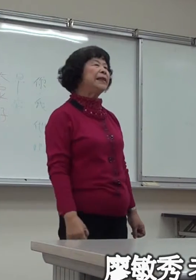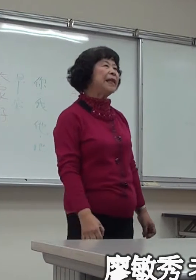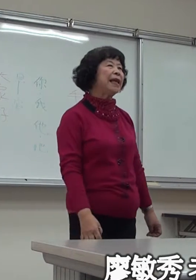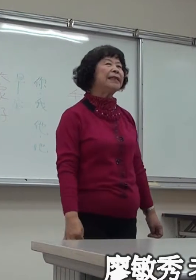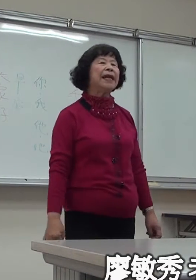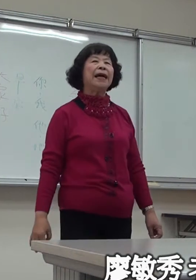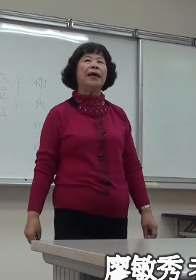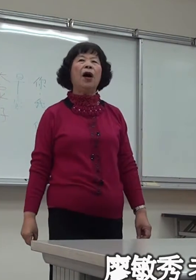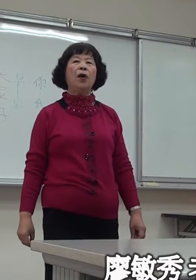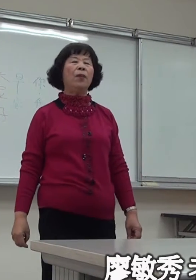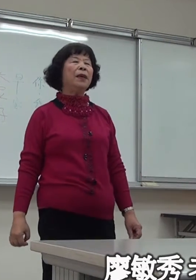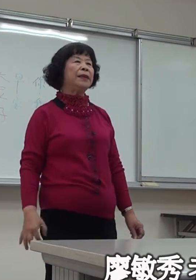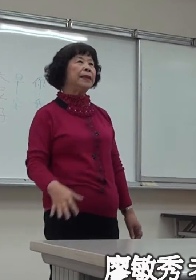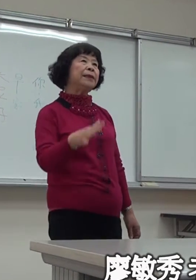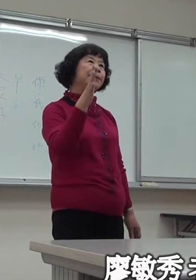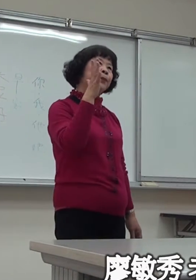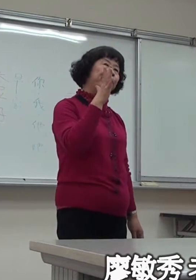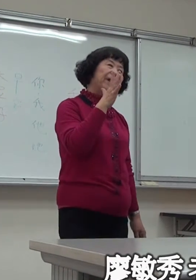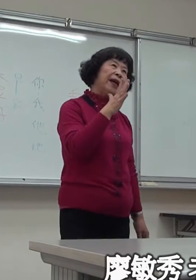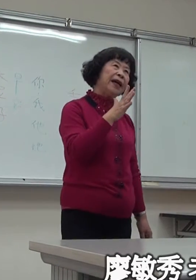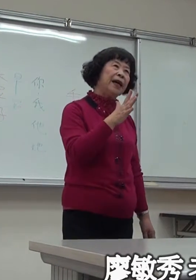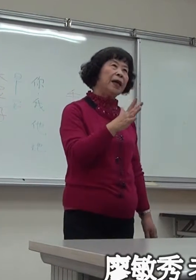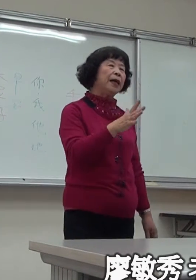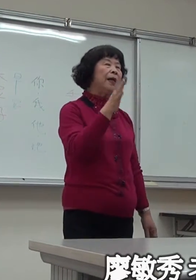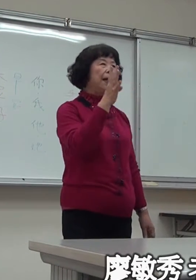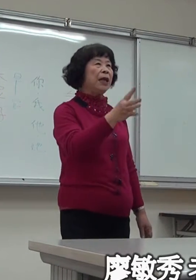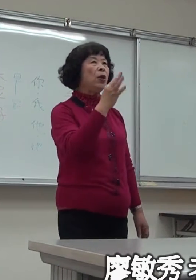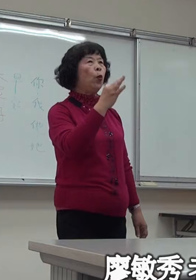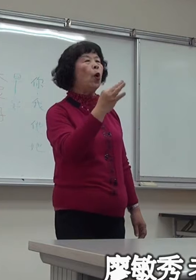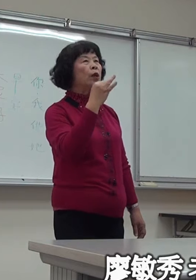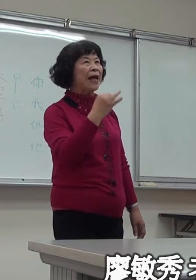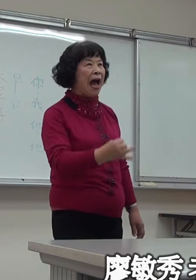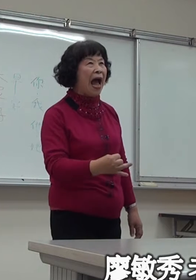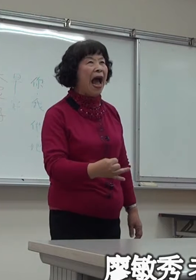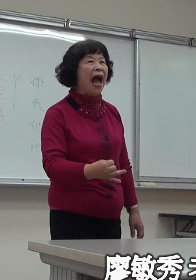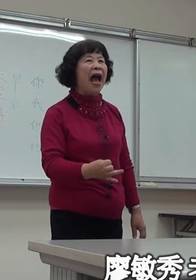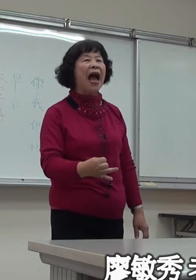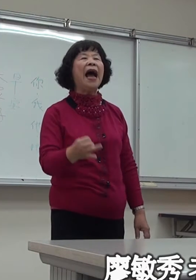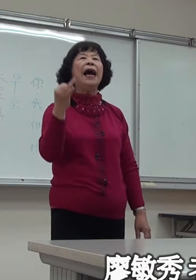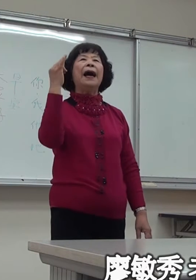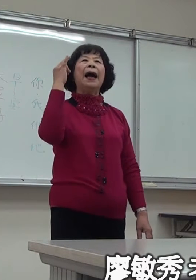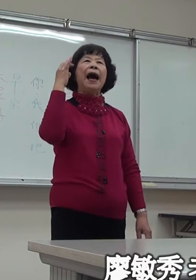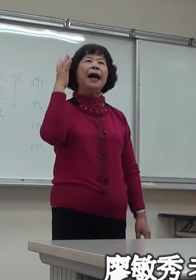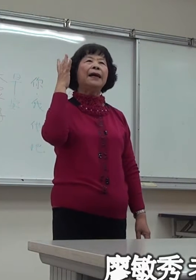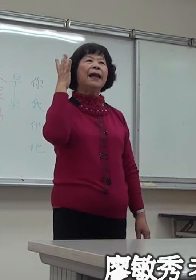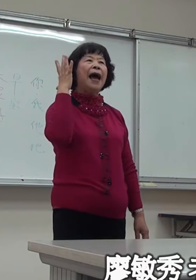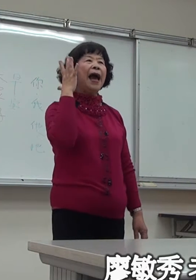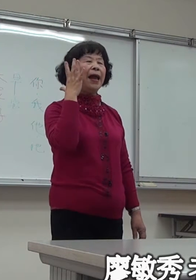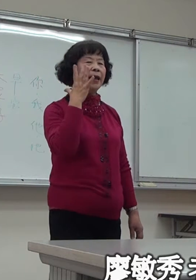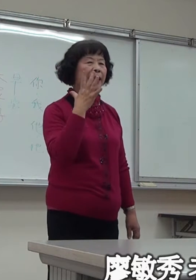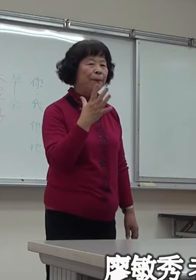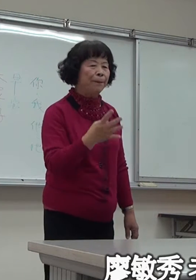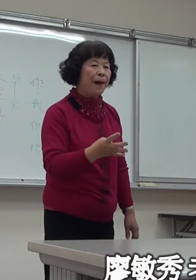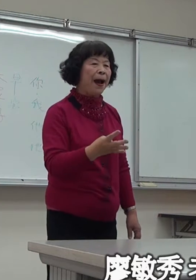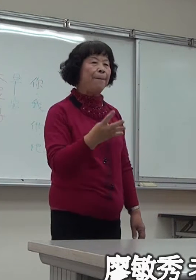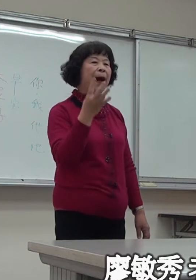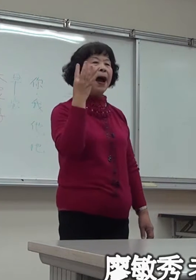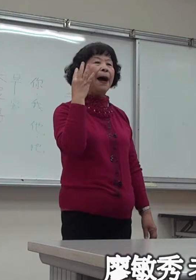接着，哦，我们已经，你我他，阿哥来，爸爸